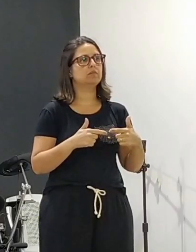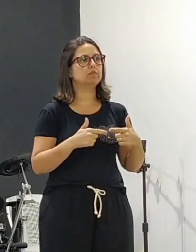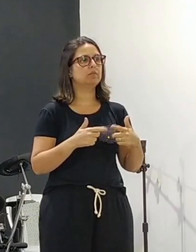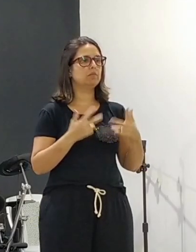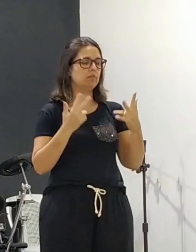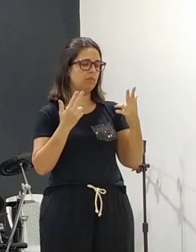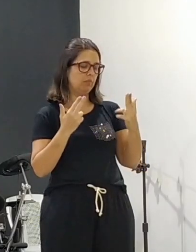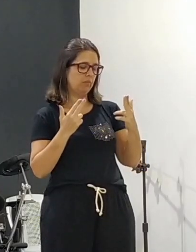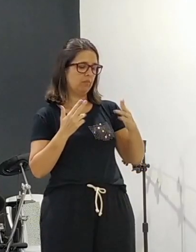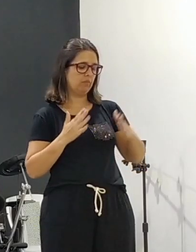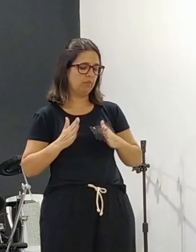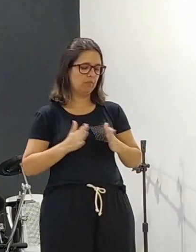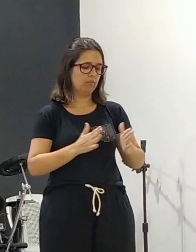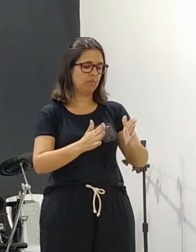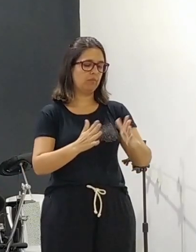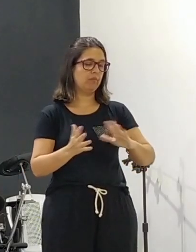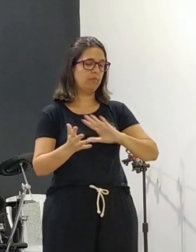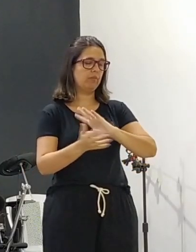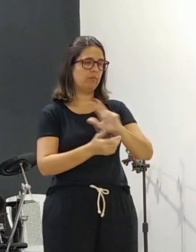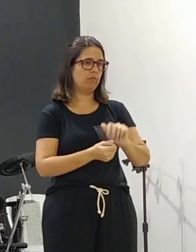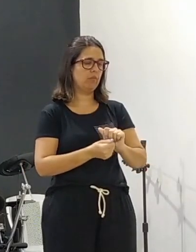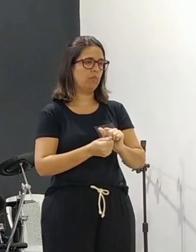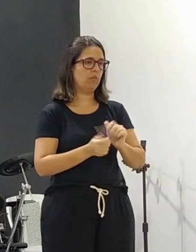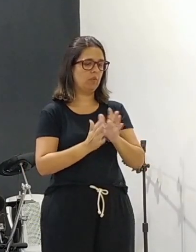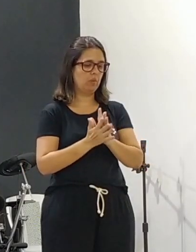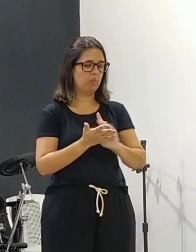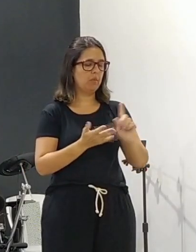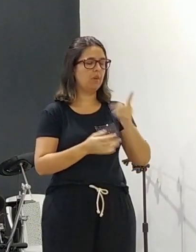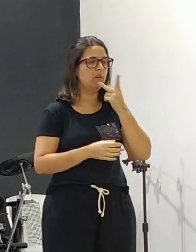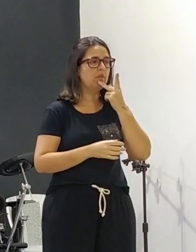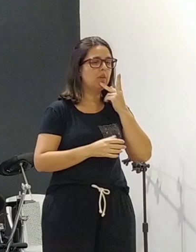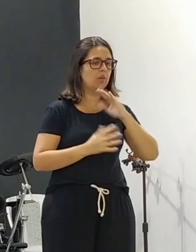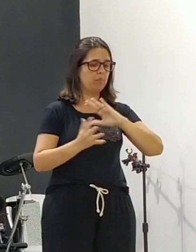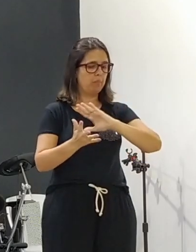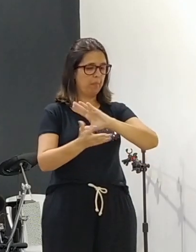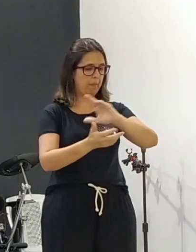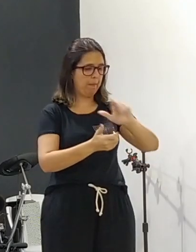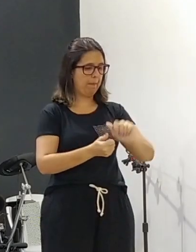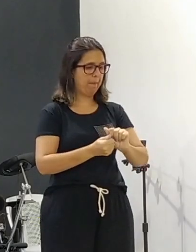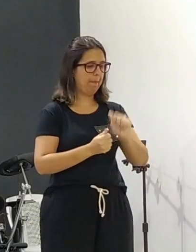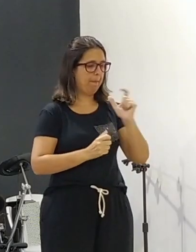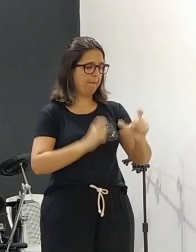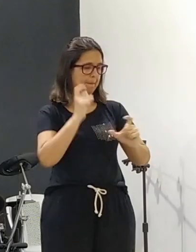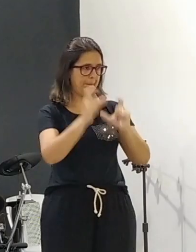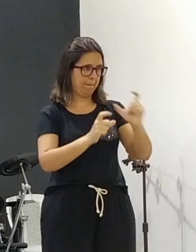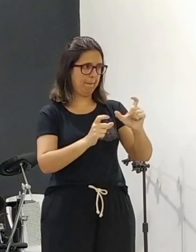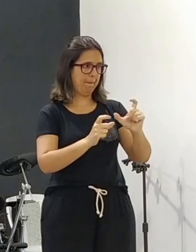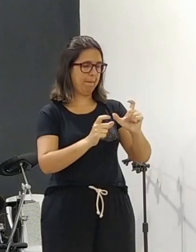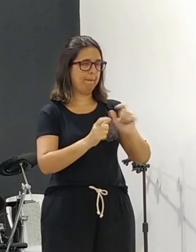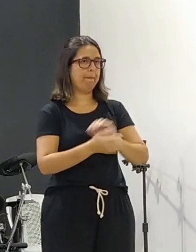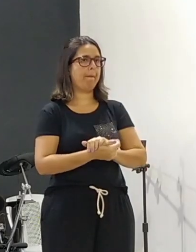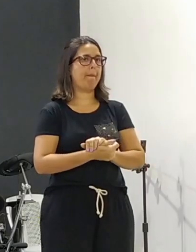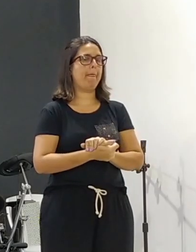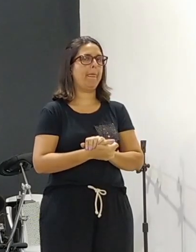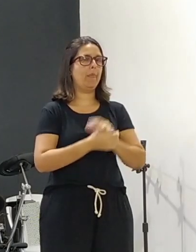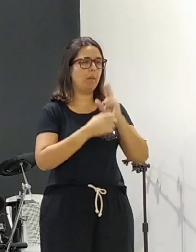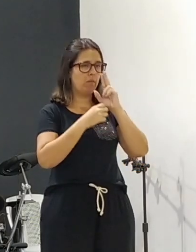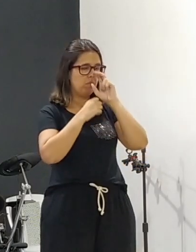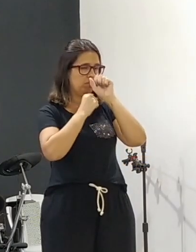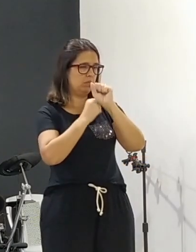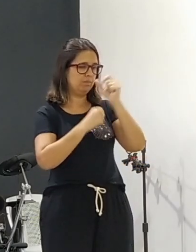mundo. Quando a Bíblia se refere ao mundo, está falando de uma força que trabalha,